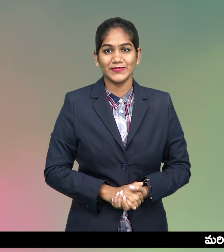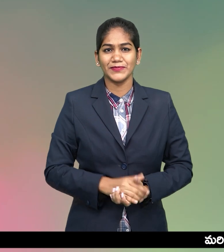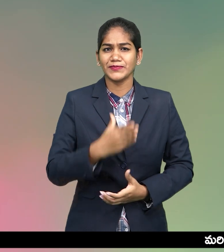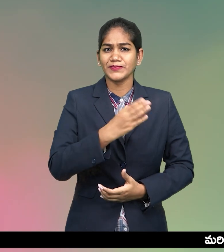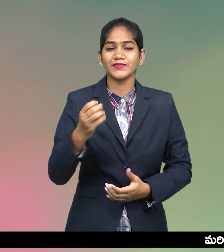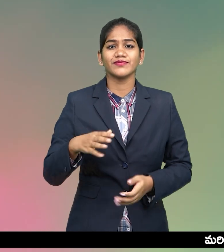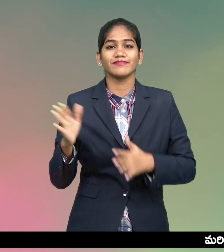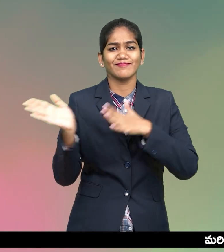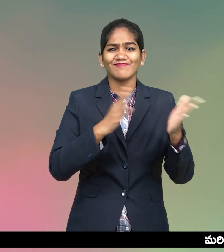మరియు వాతావరణం